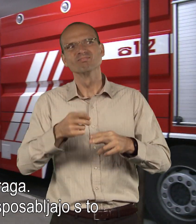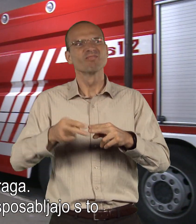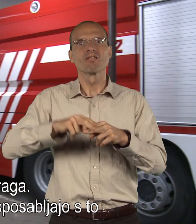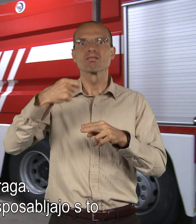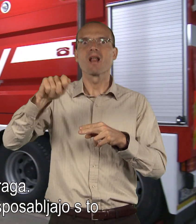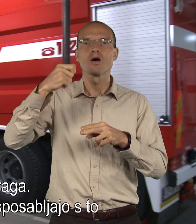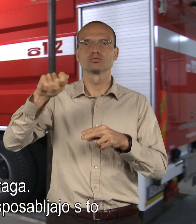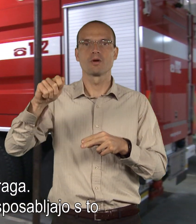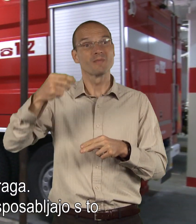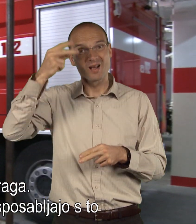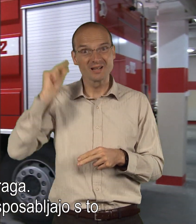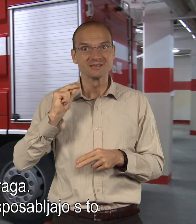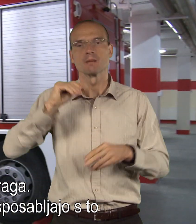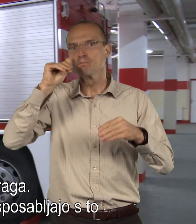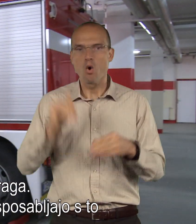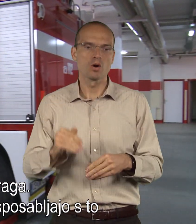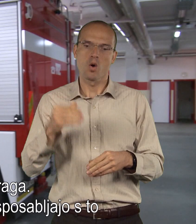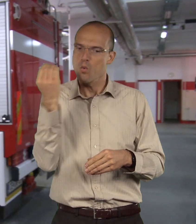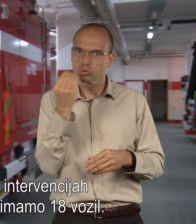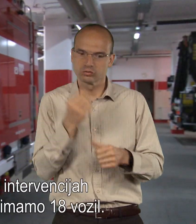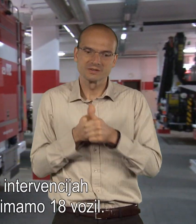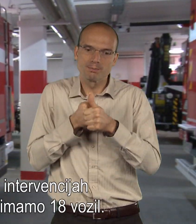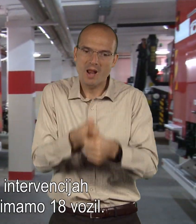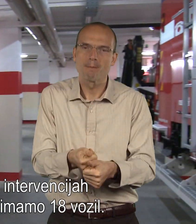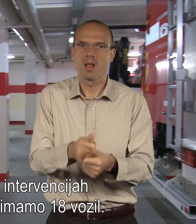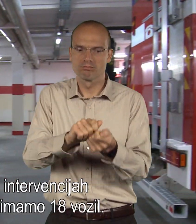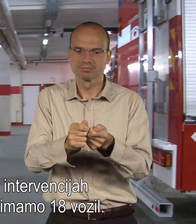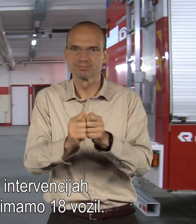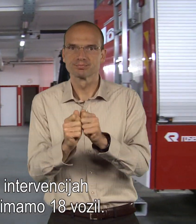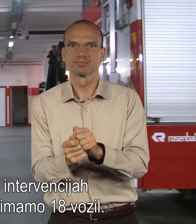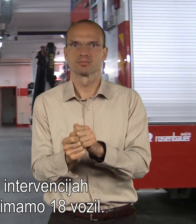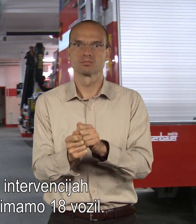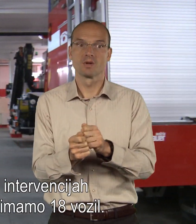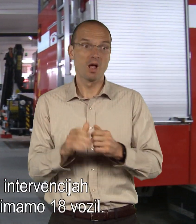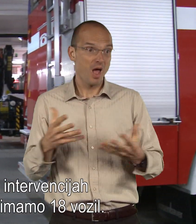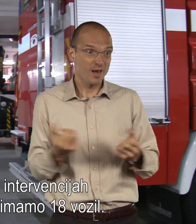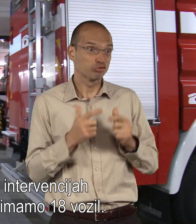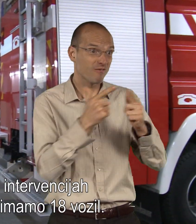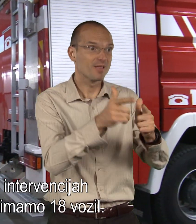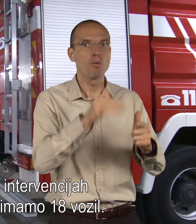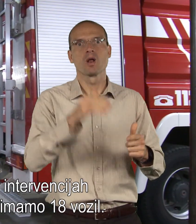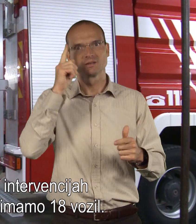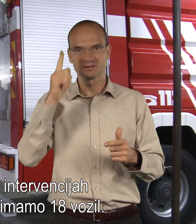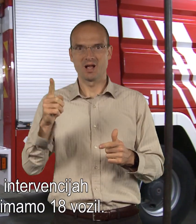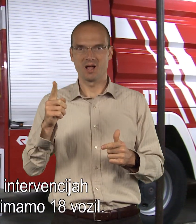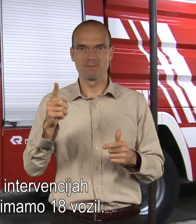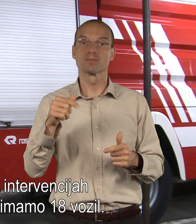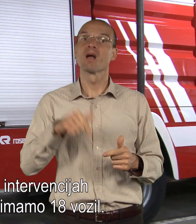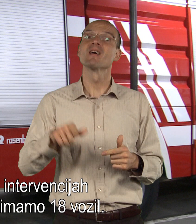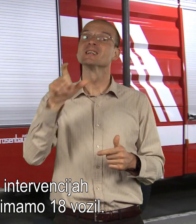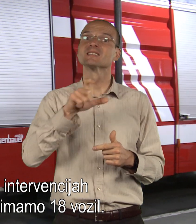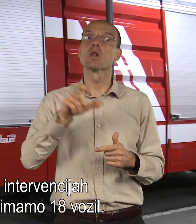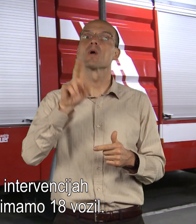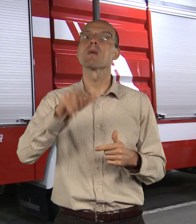gasilci se vedno usposabljajo za to opremo in da so na intervencijah pripravljeni. Mi imamo v Celju